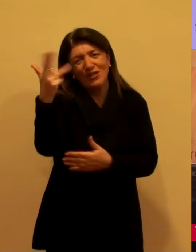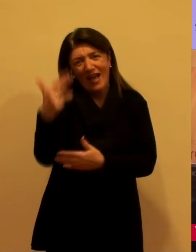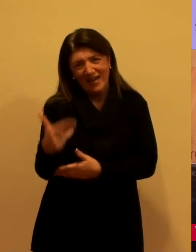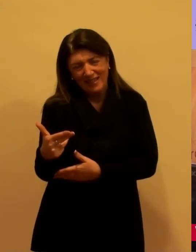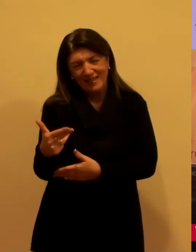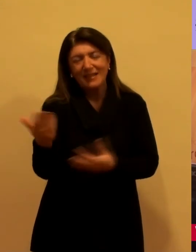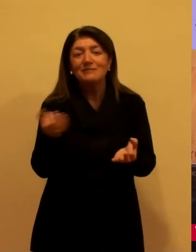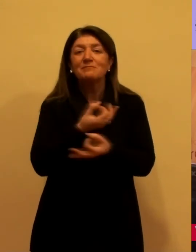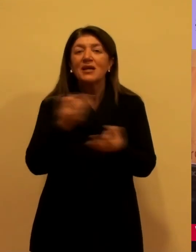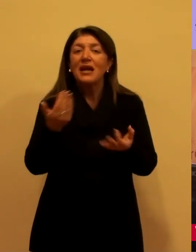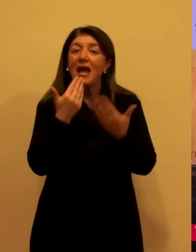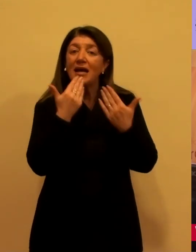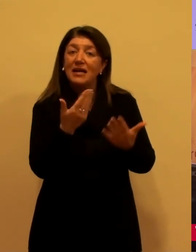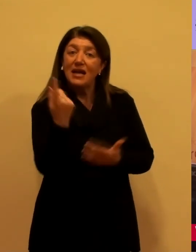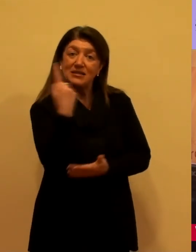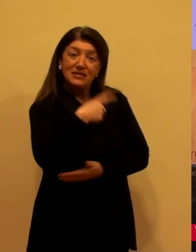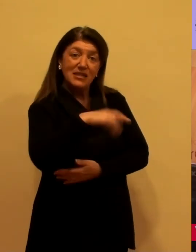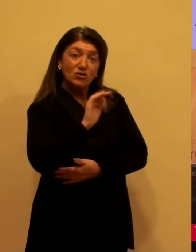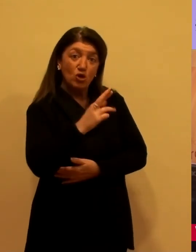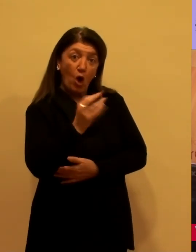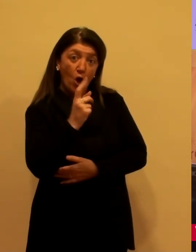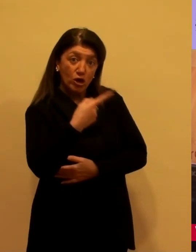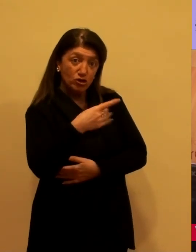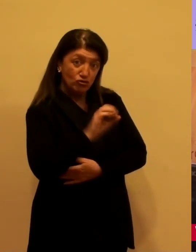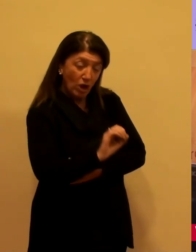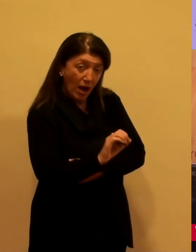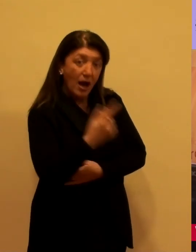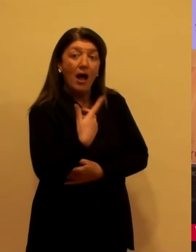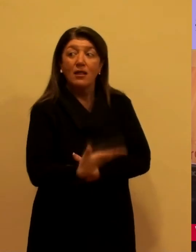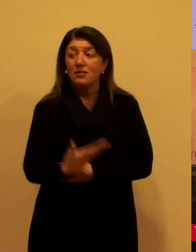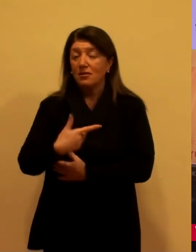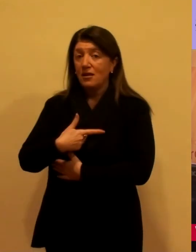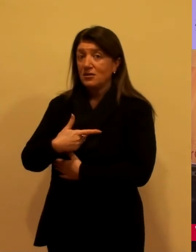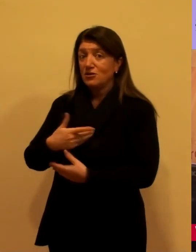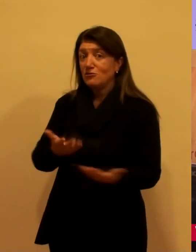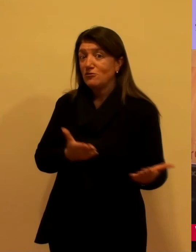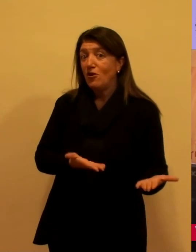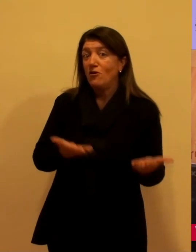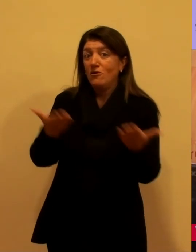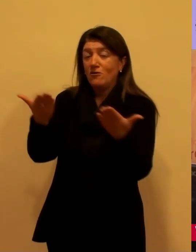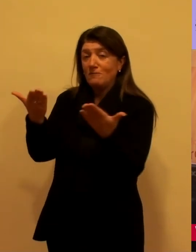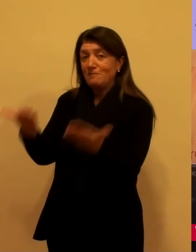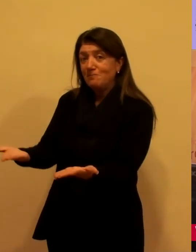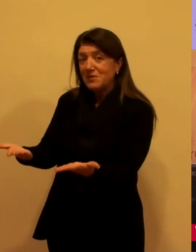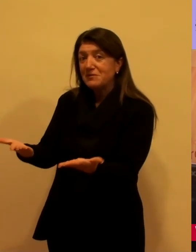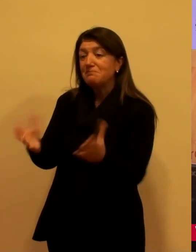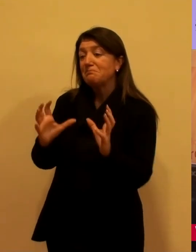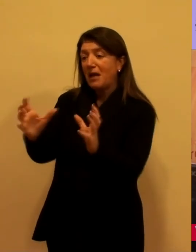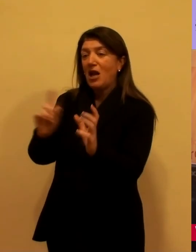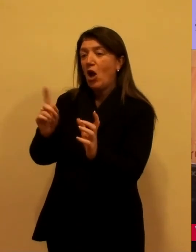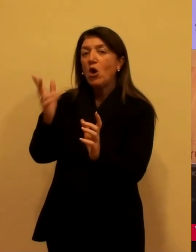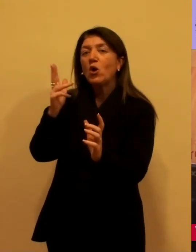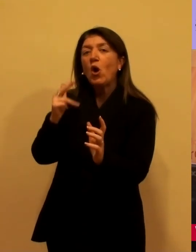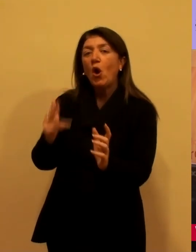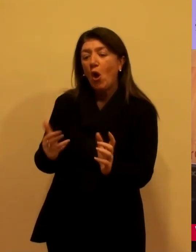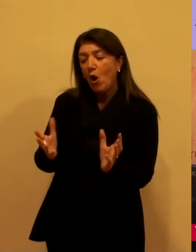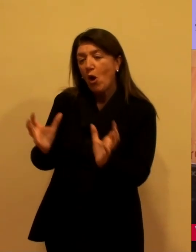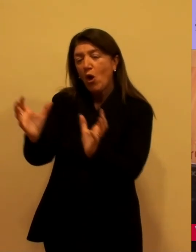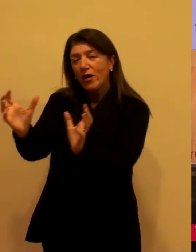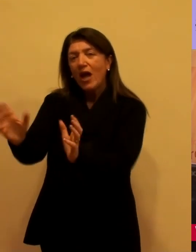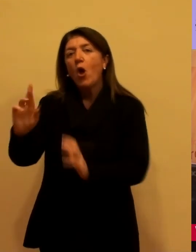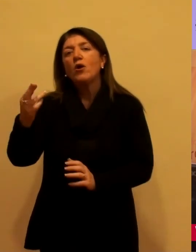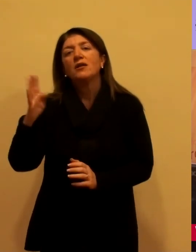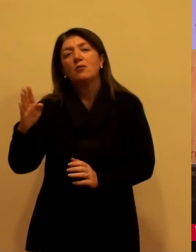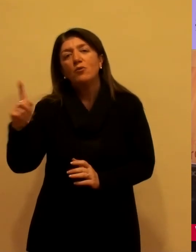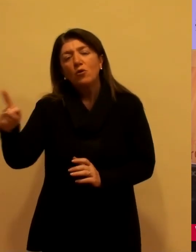allora grazie Giorgia, grazie e passiamo la palla il colore a Orietta Brombin, curatrice delle